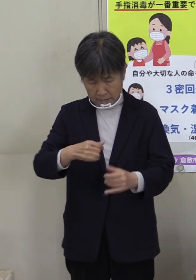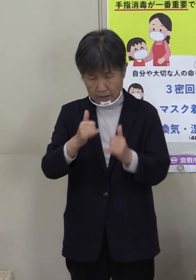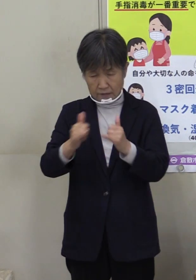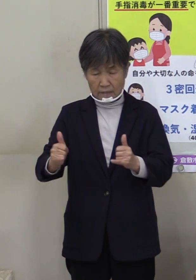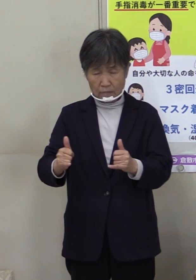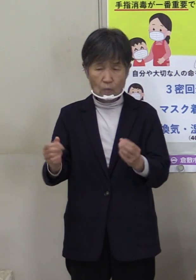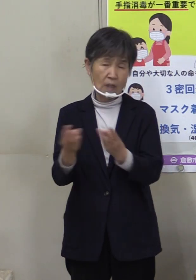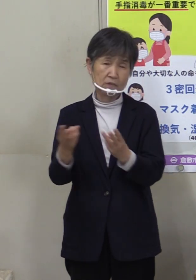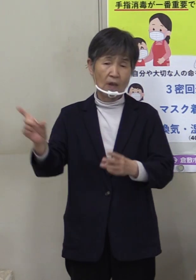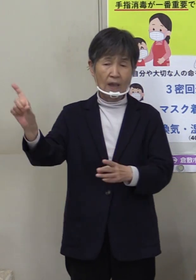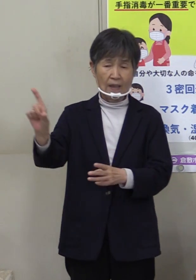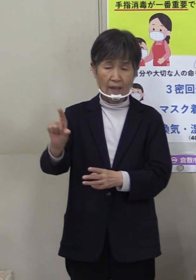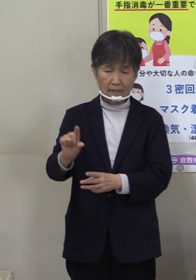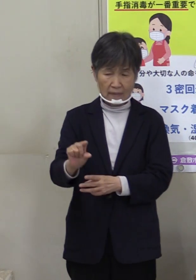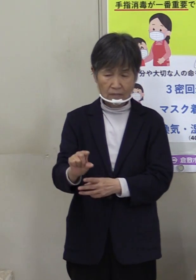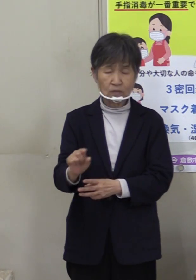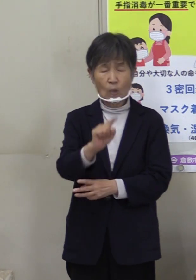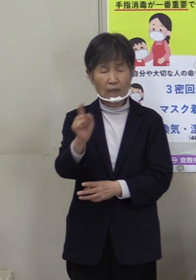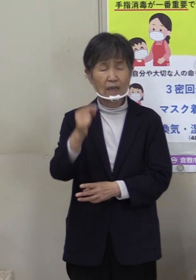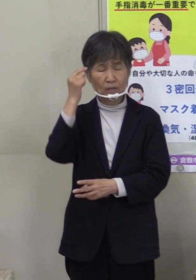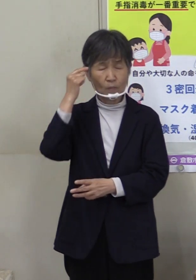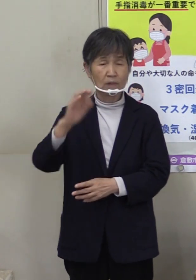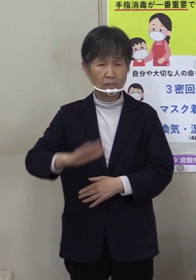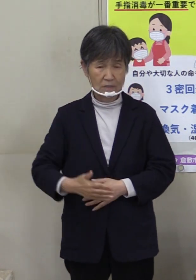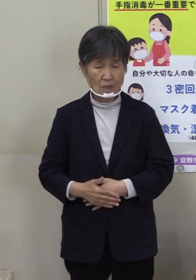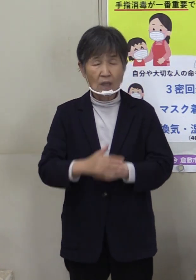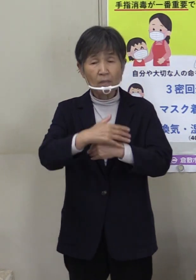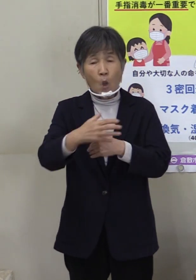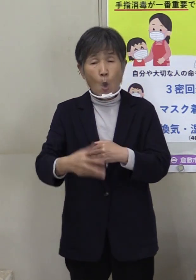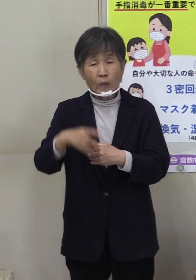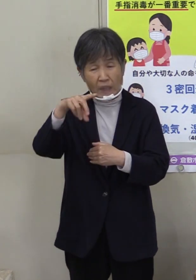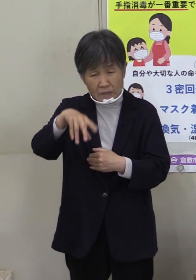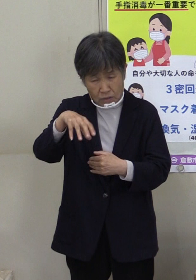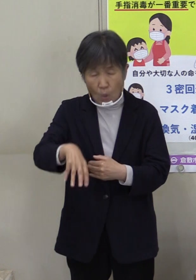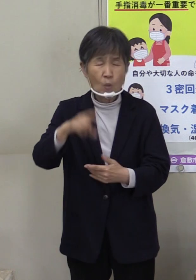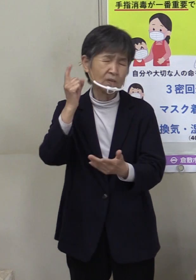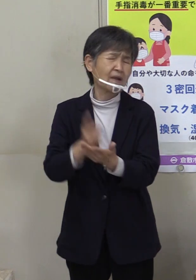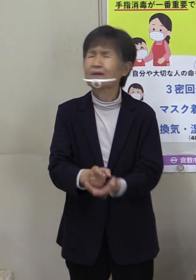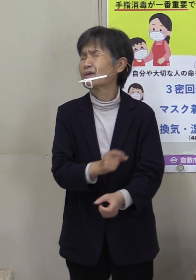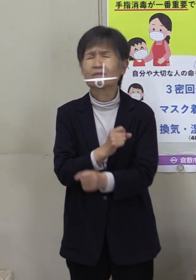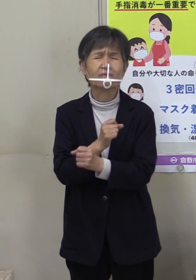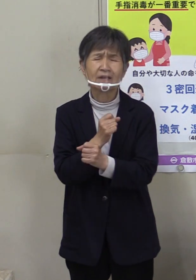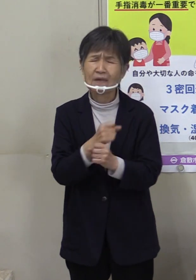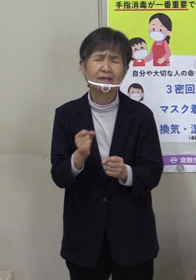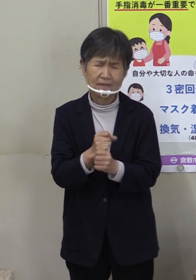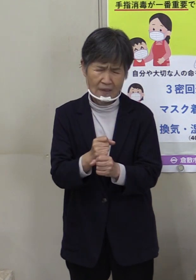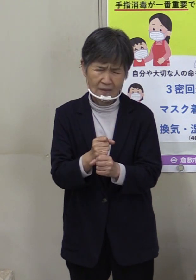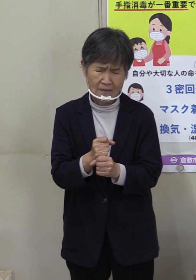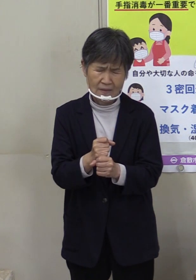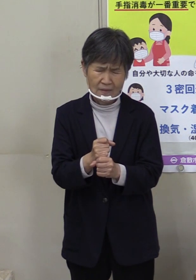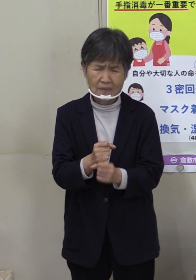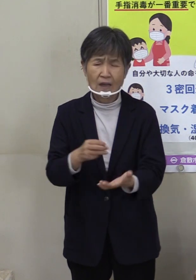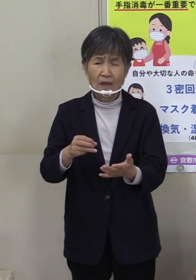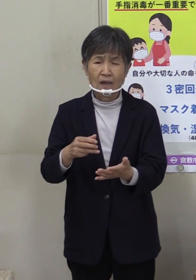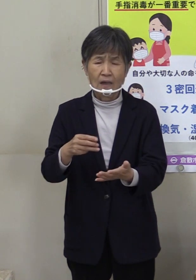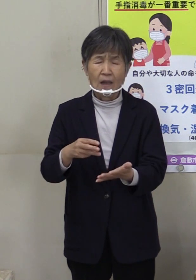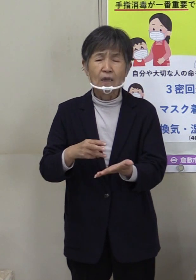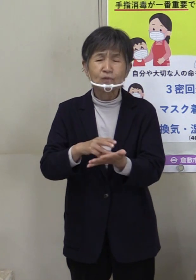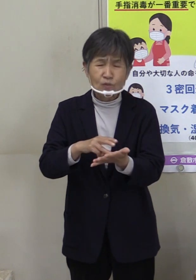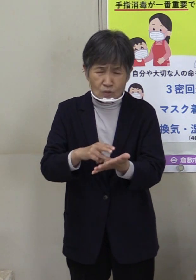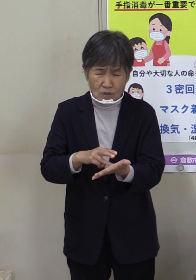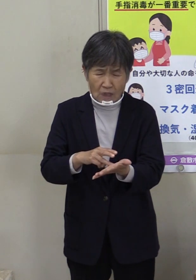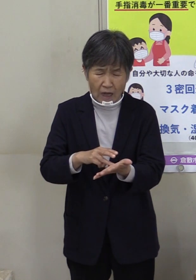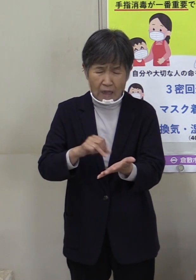減っていくのではないかなと思っておりますけれども、まあ、保健所だけでできるものではございませんので、そこはワクチンがどの程度潤沢